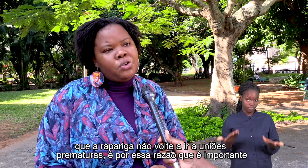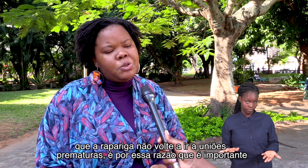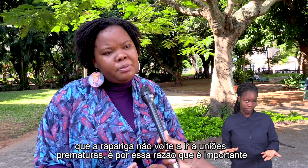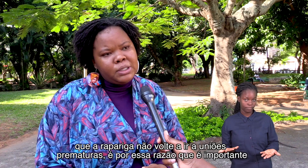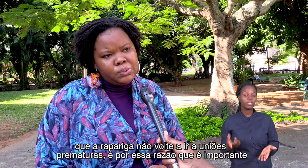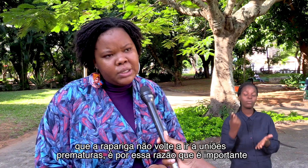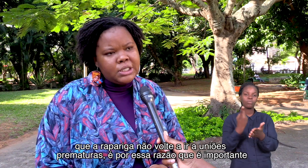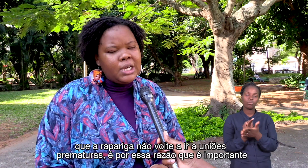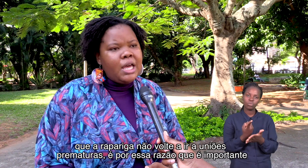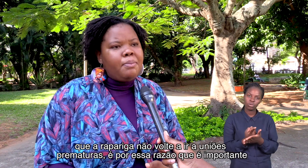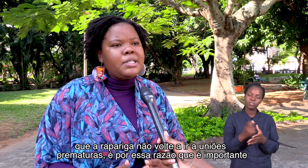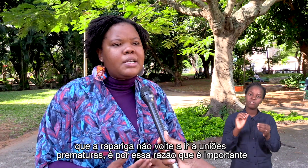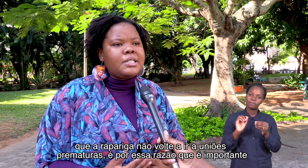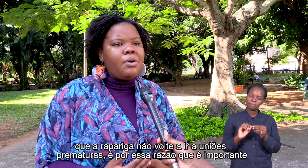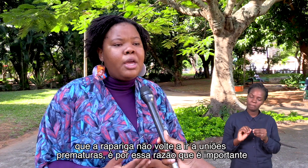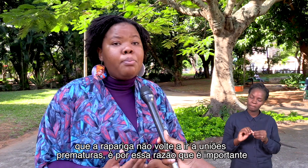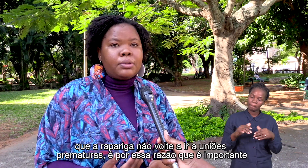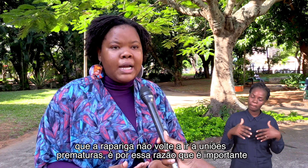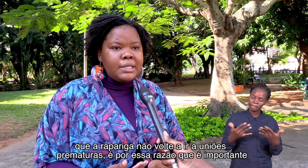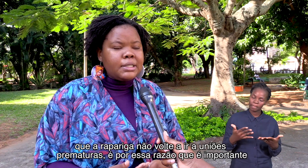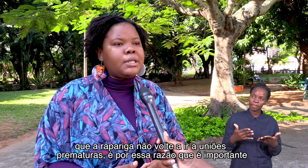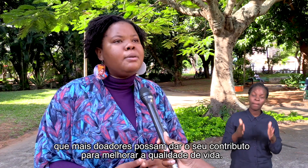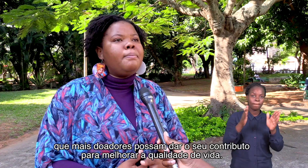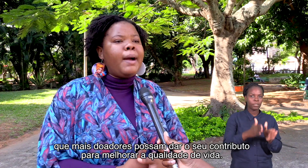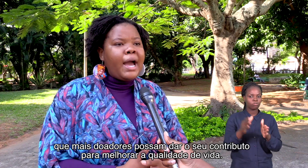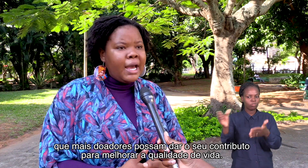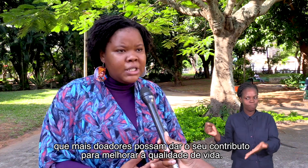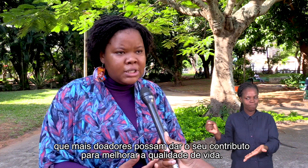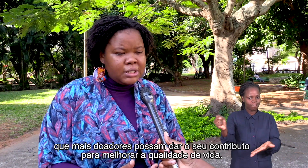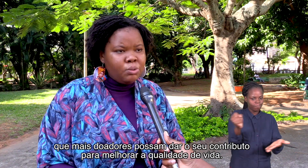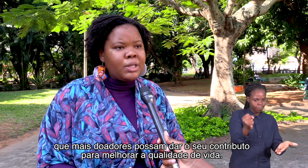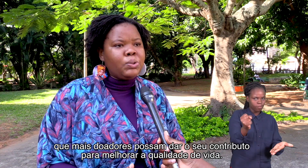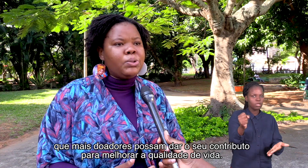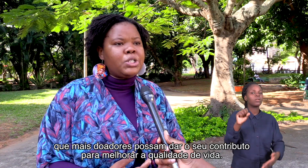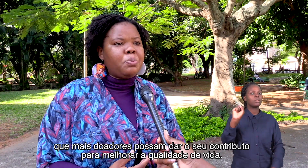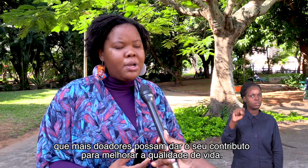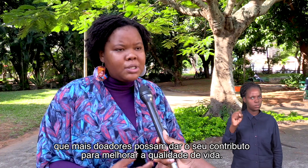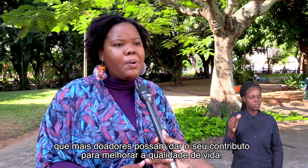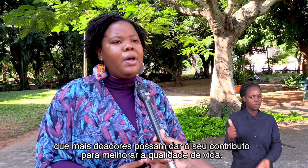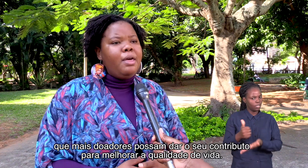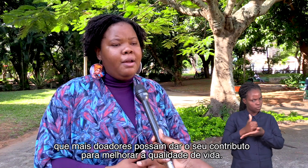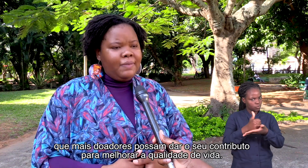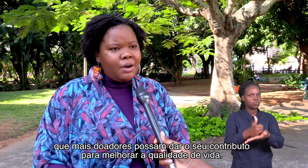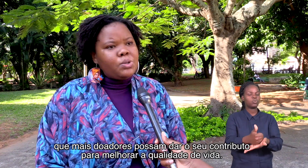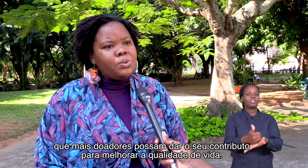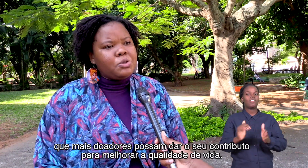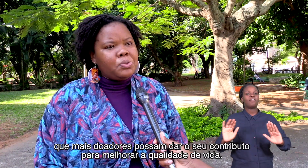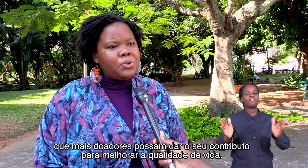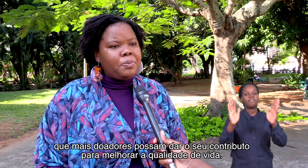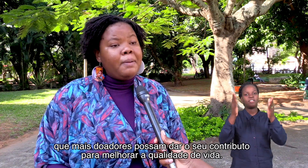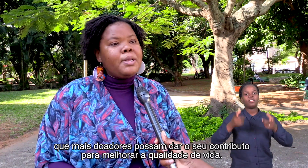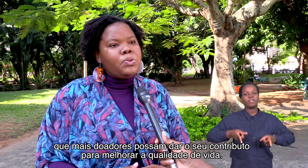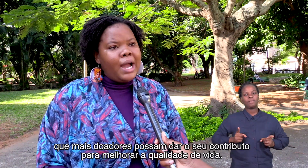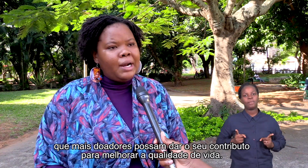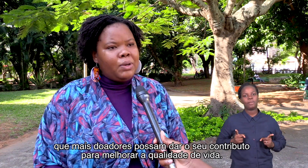cair em uniões prematuras. Por essa razão é importante que mais doadores possam dar o seu